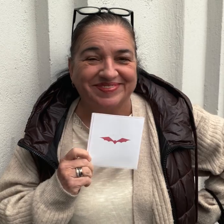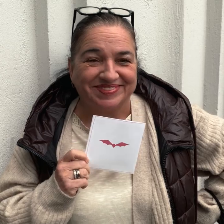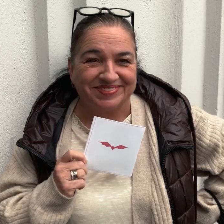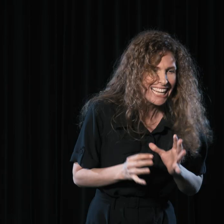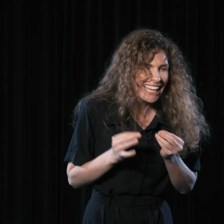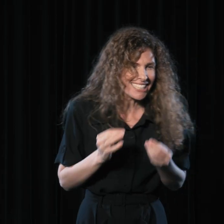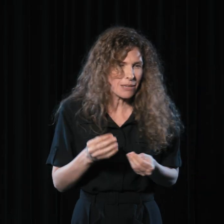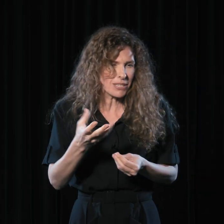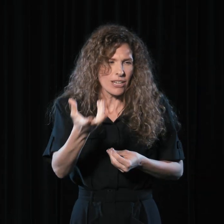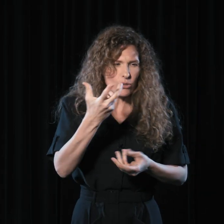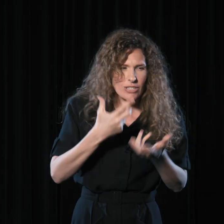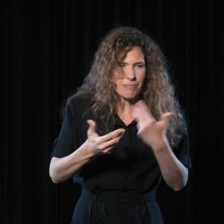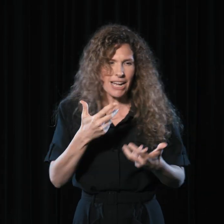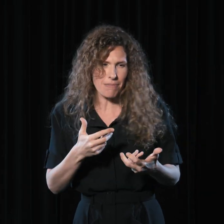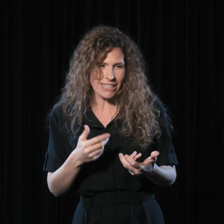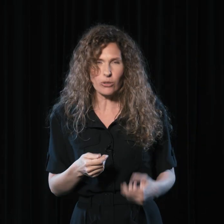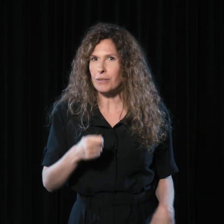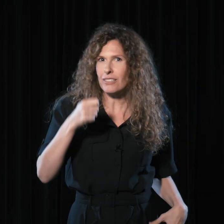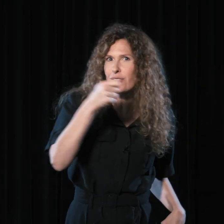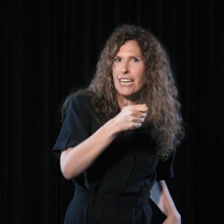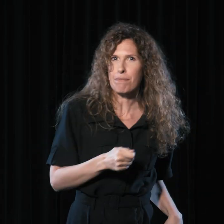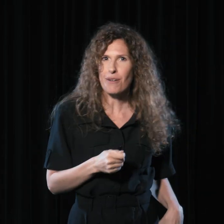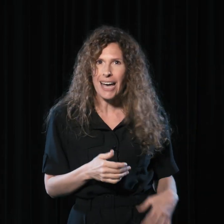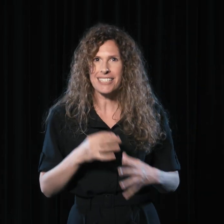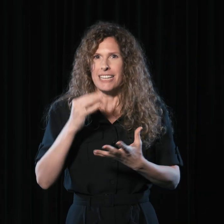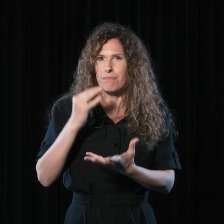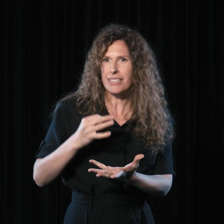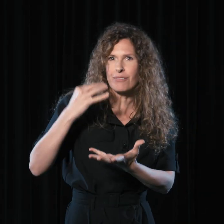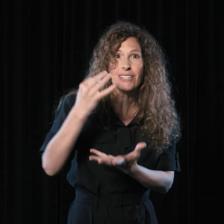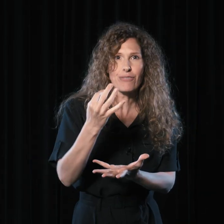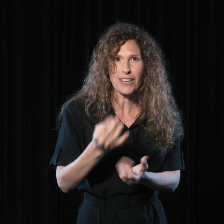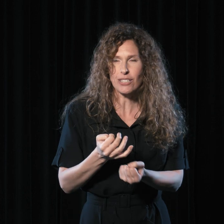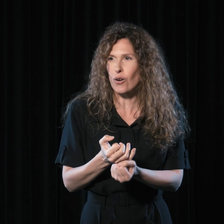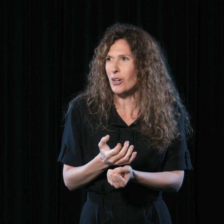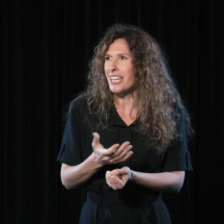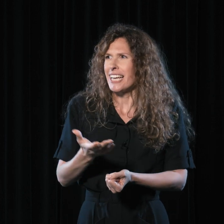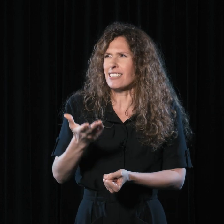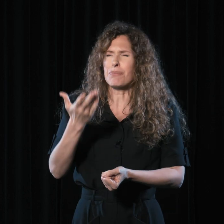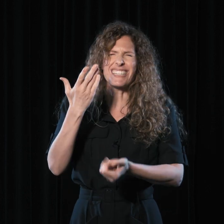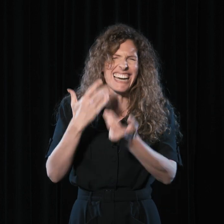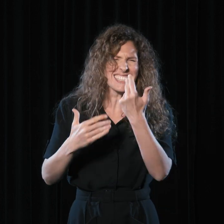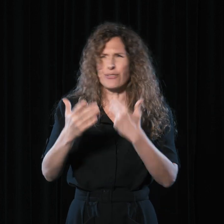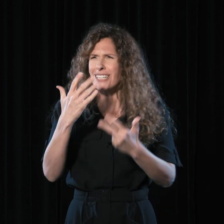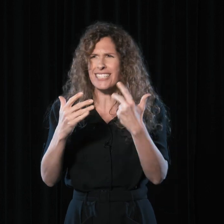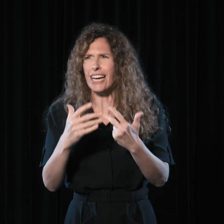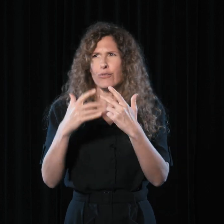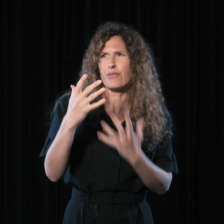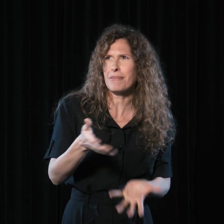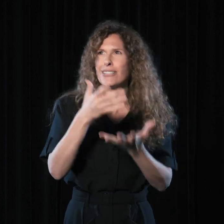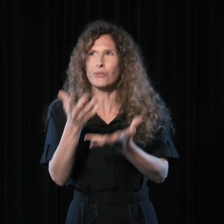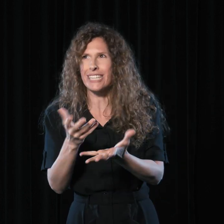wird. Es gibt Zusammenarbeitungen mit die Vienna Pride, mit Wiener Festwochen. Es gibt ganz viele Sachen für Familien und